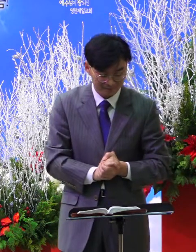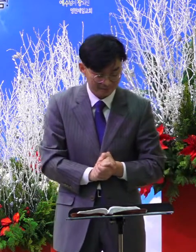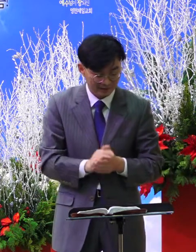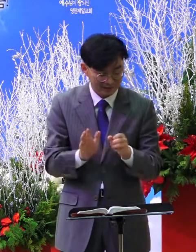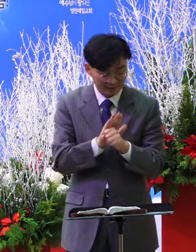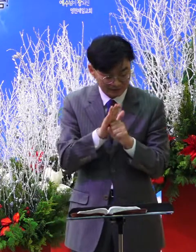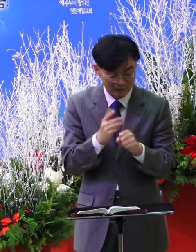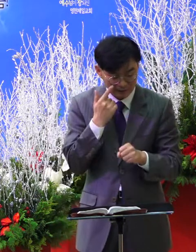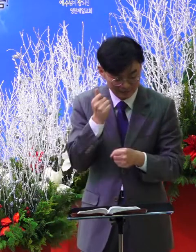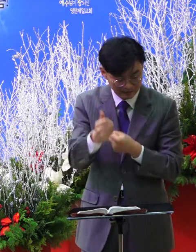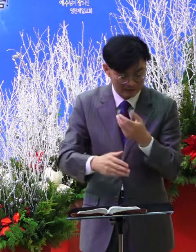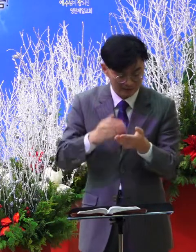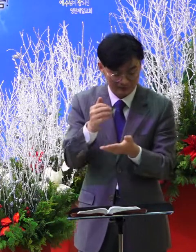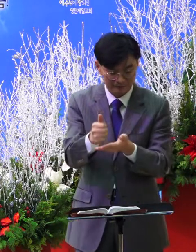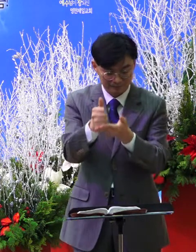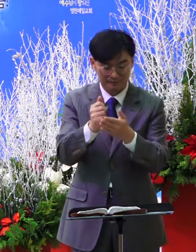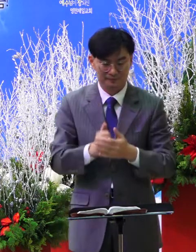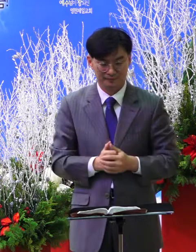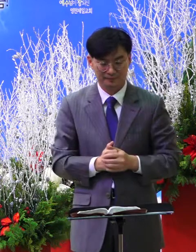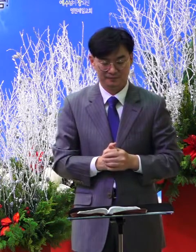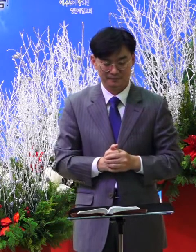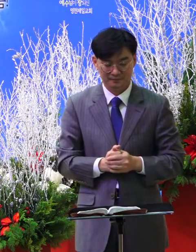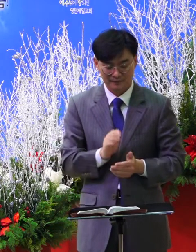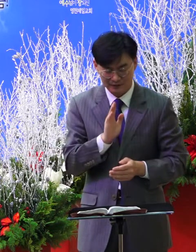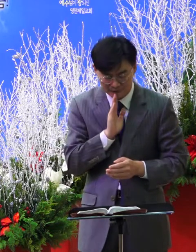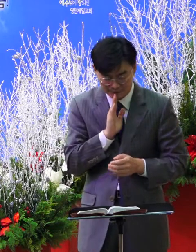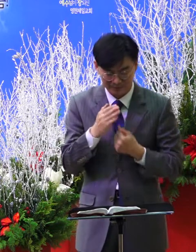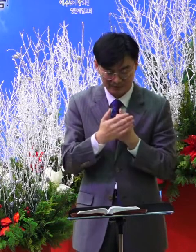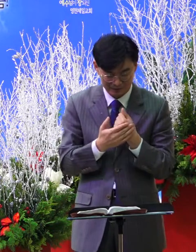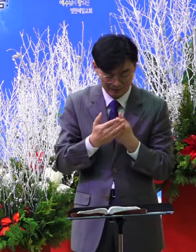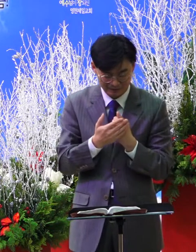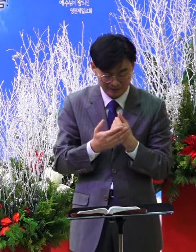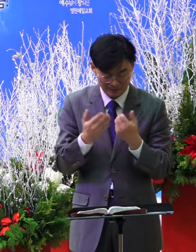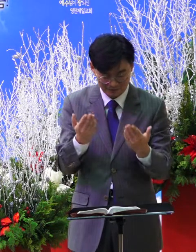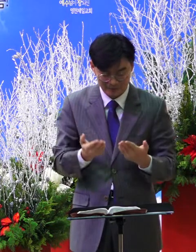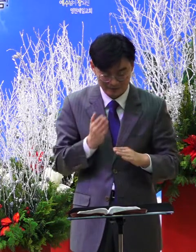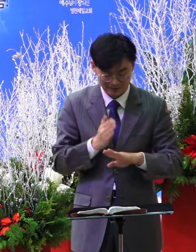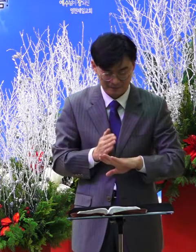사랑의 하나님 아버지, 참 은혜를 감사합니다.